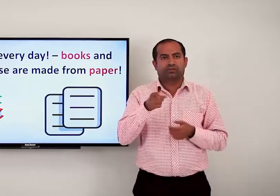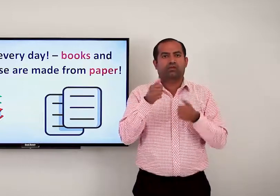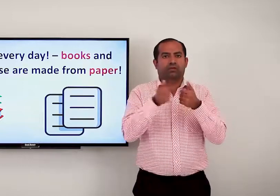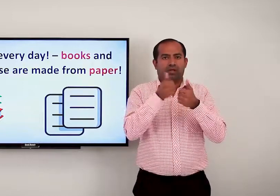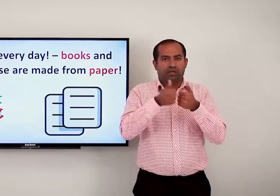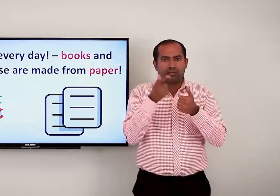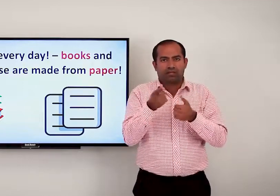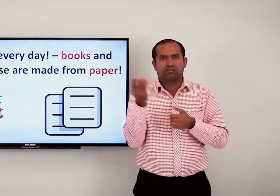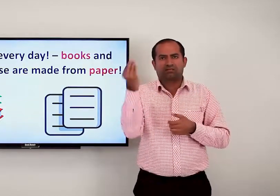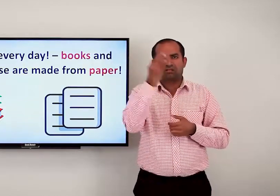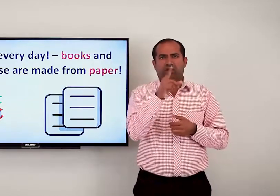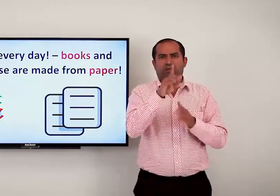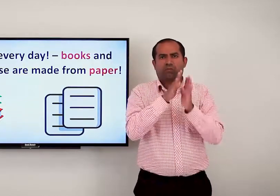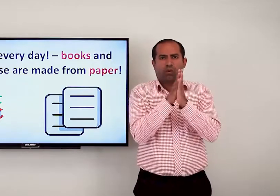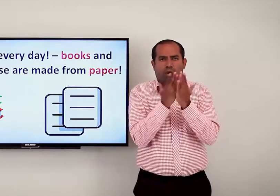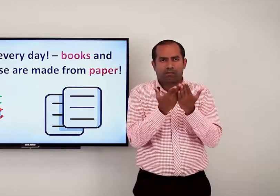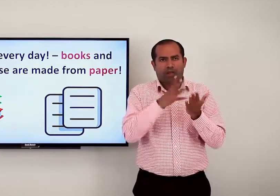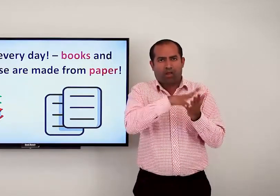کاپی، آپ اس میں لکھتے ہیں۔